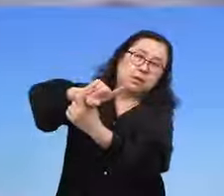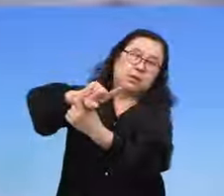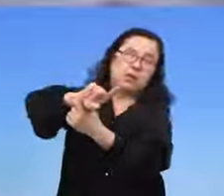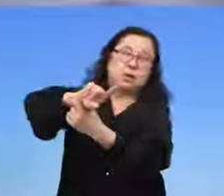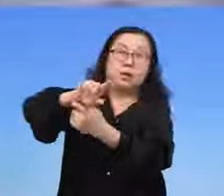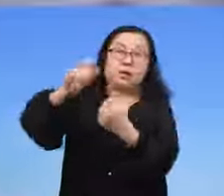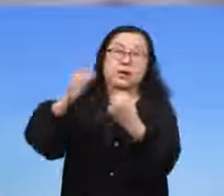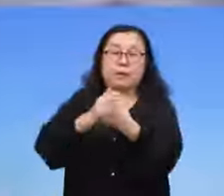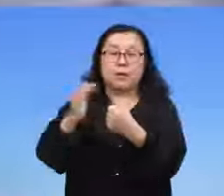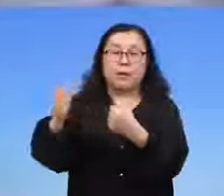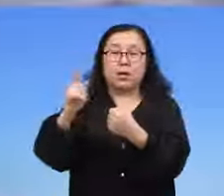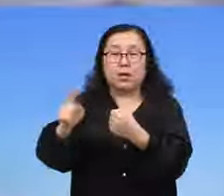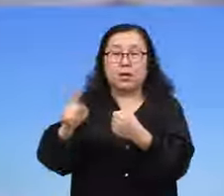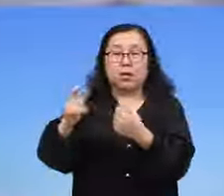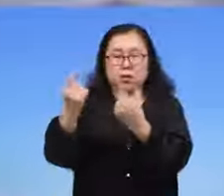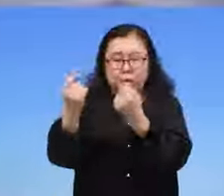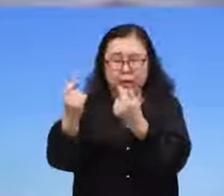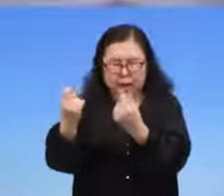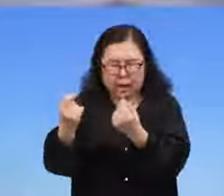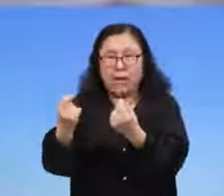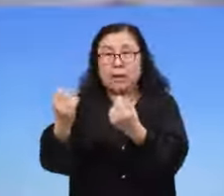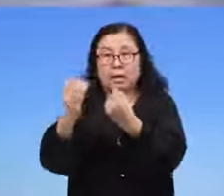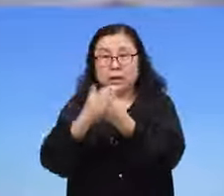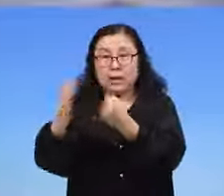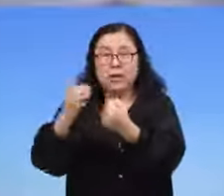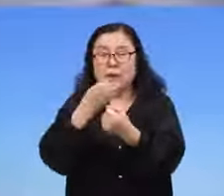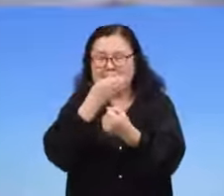상태야. 욕심을 내려놔야 돼, 욕심을.